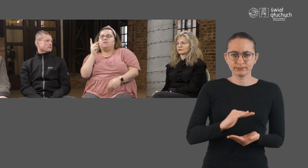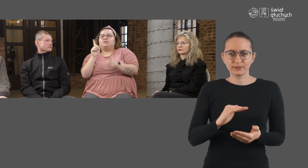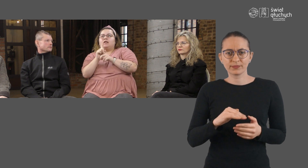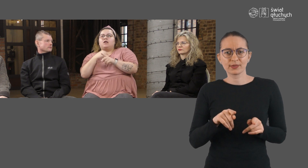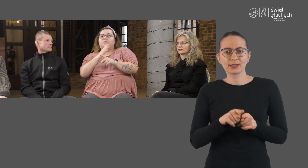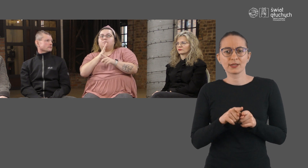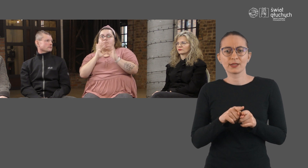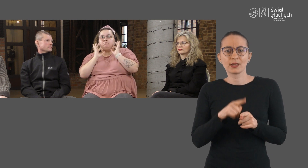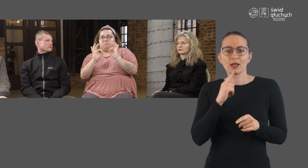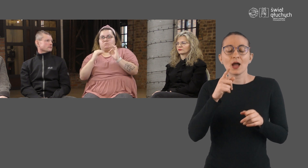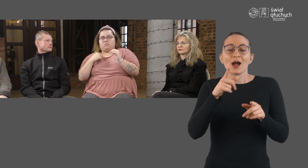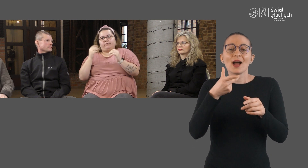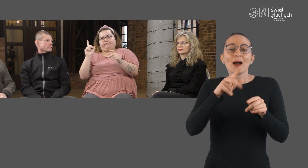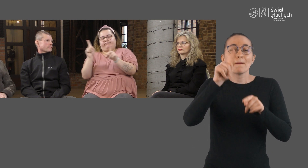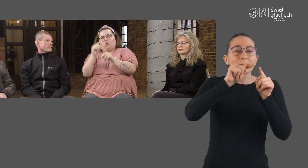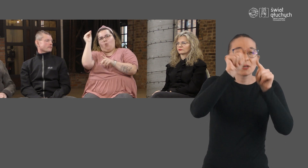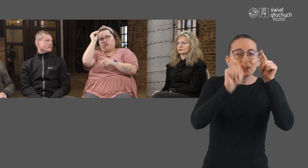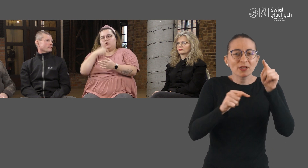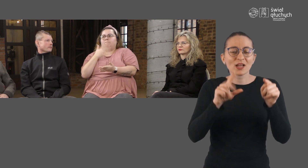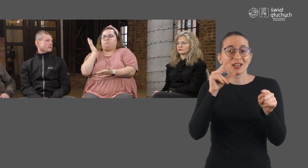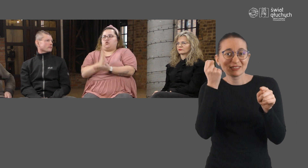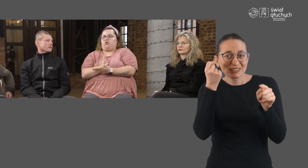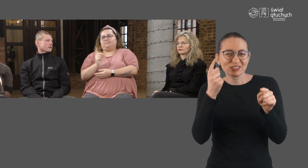niektórych rzeczy po prostu tam w tej szkole nie rozumiałam.